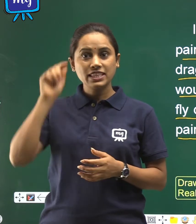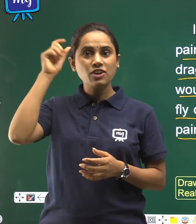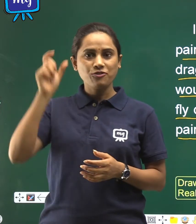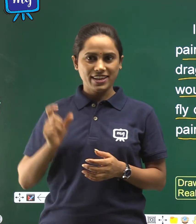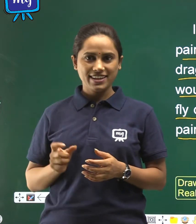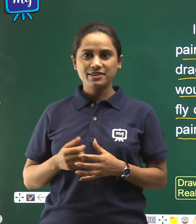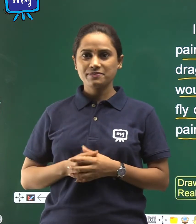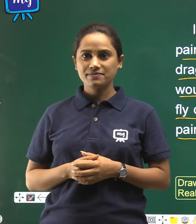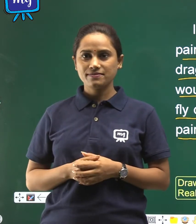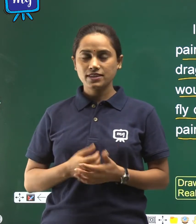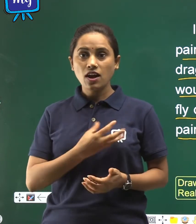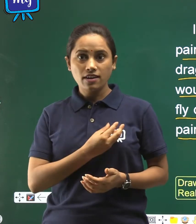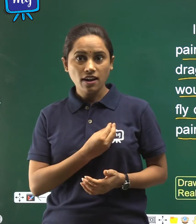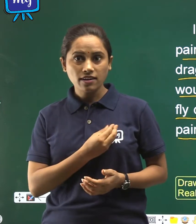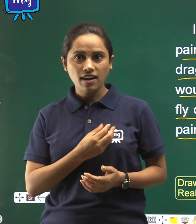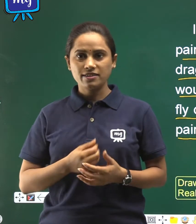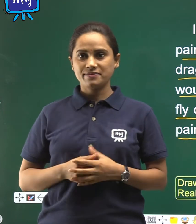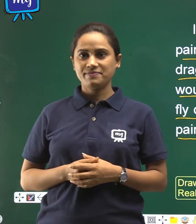Fear, डरना.